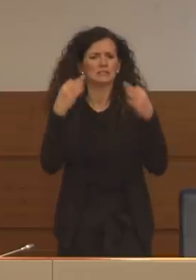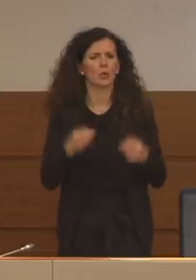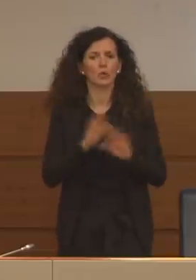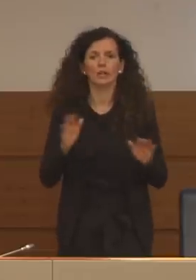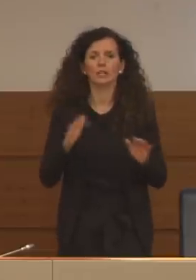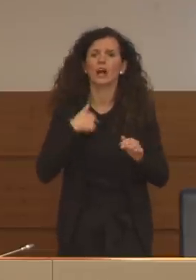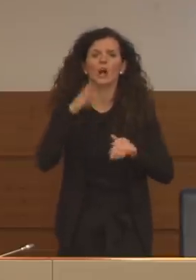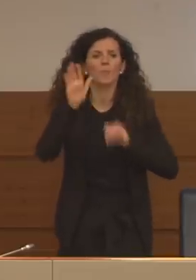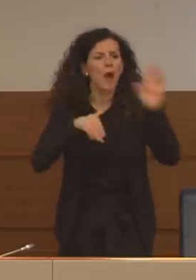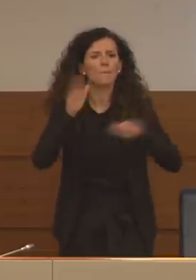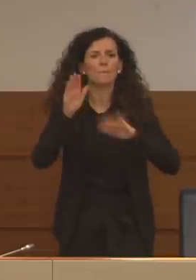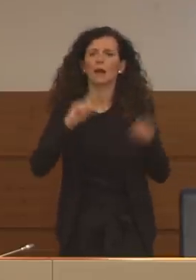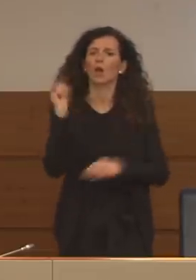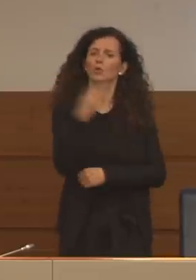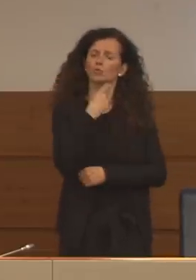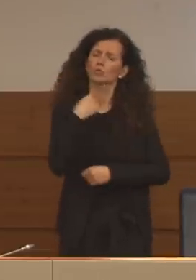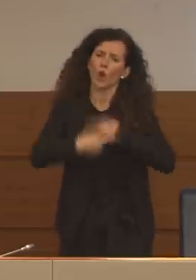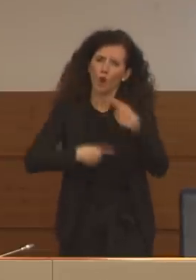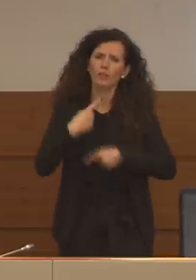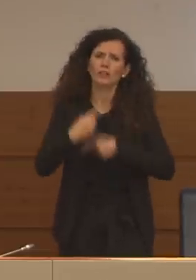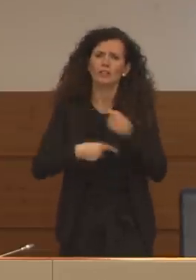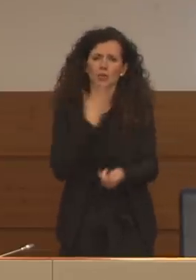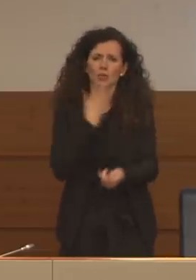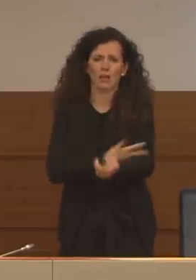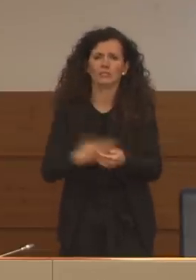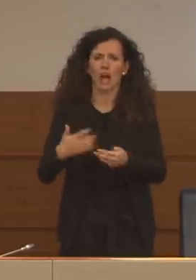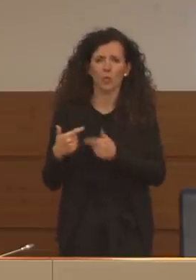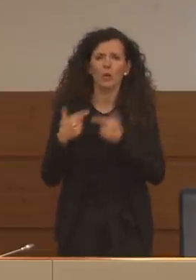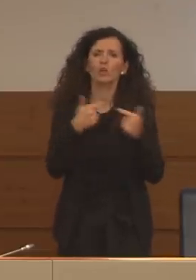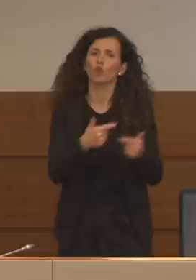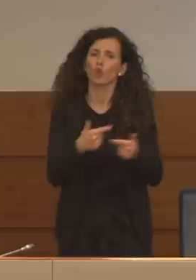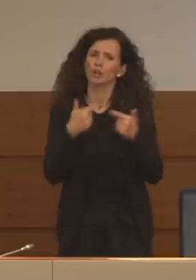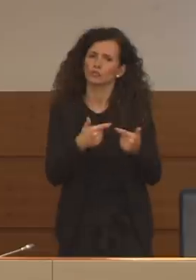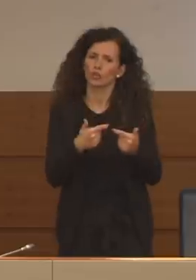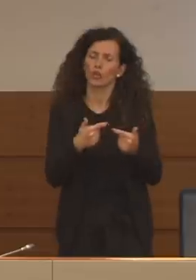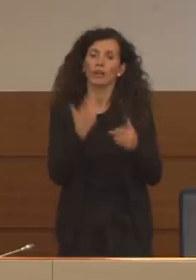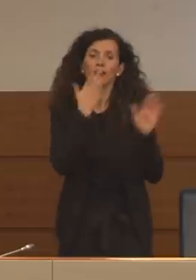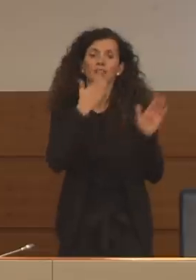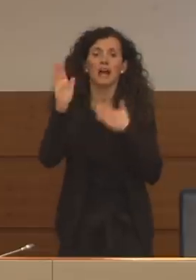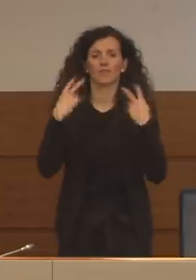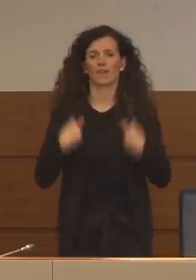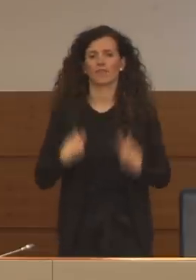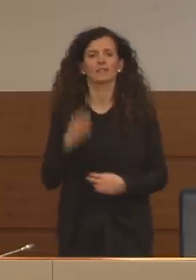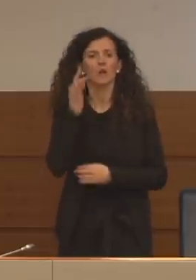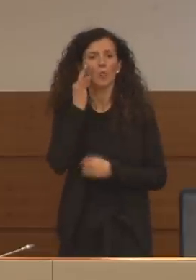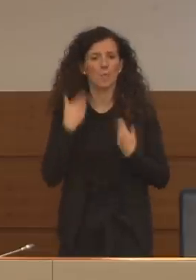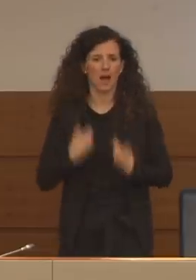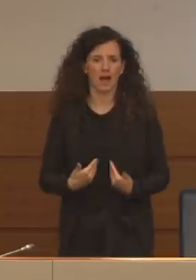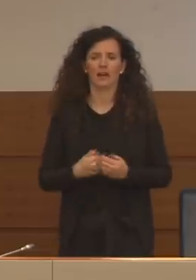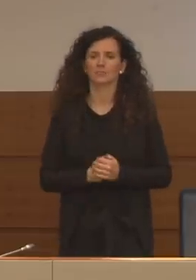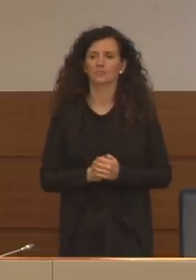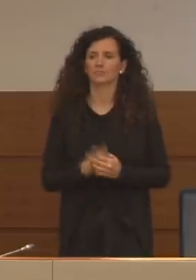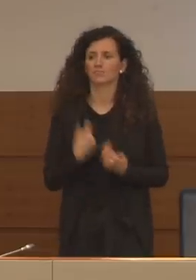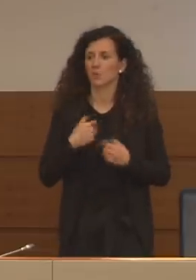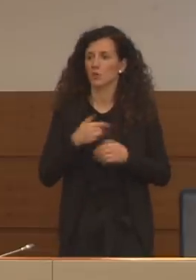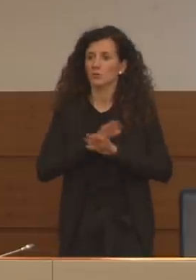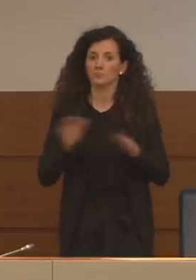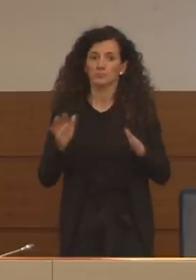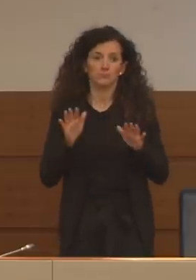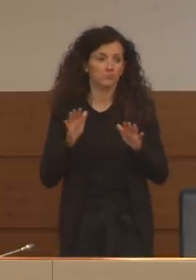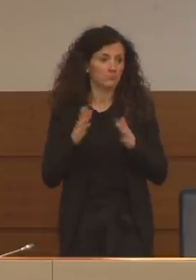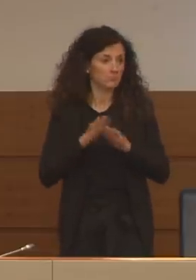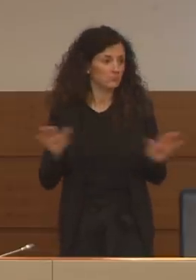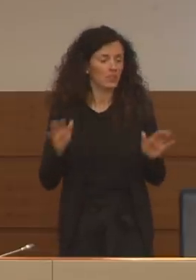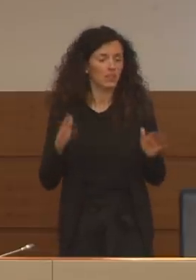donare il sangue che è fondamentale per salvare le vite umane io mi fermerei qui